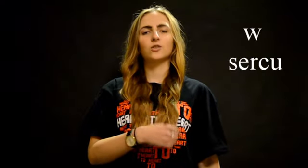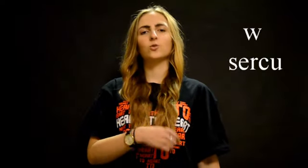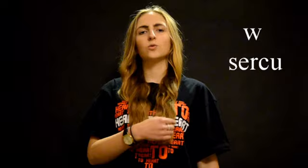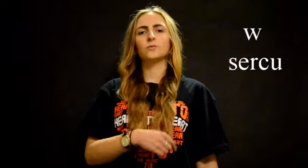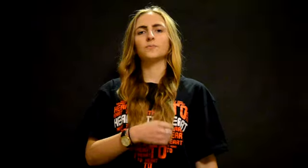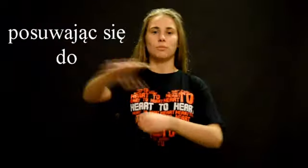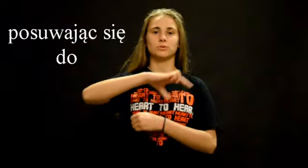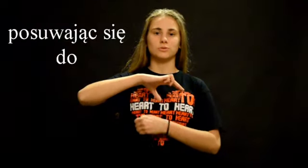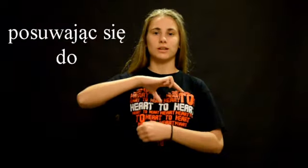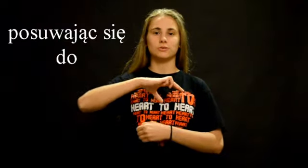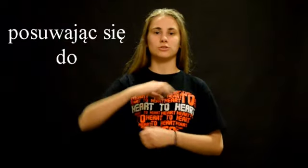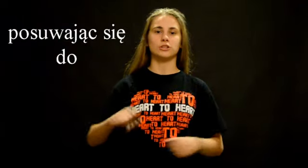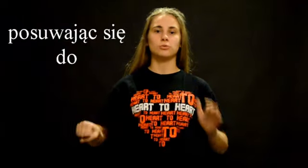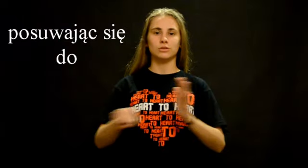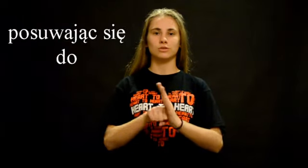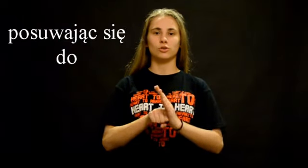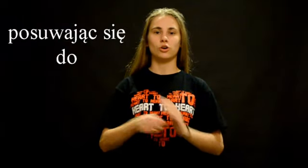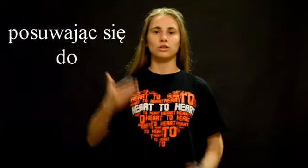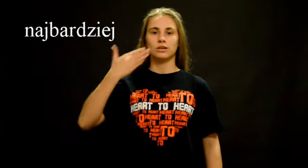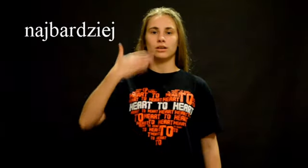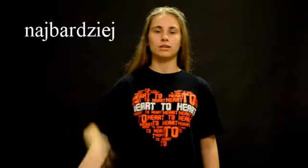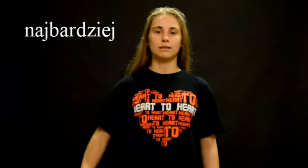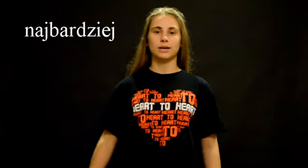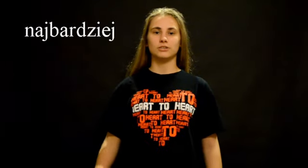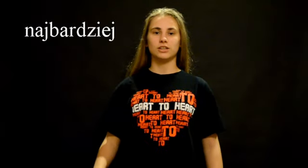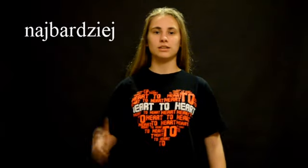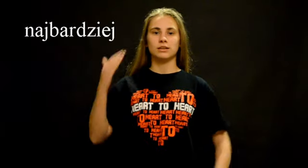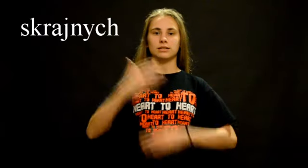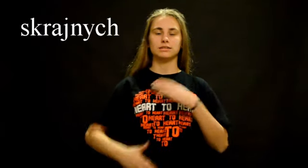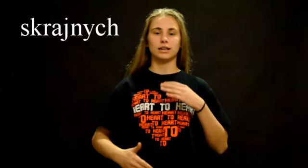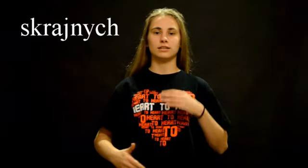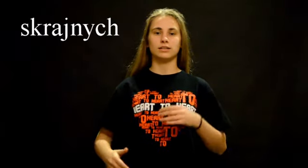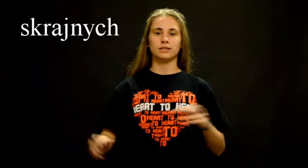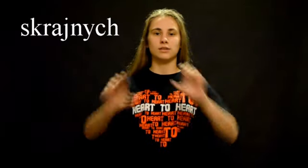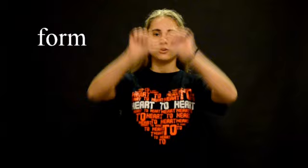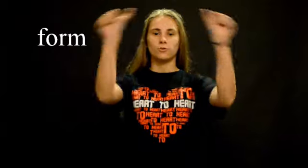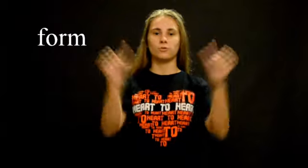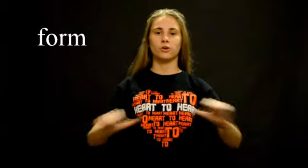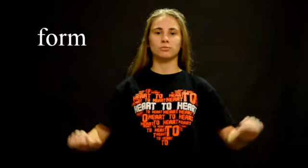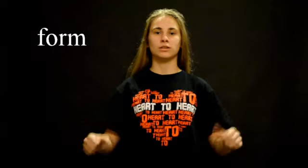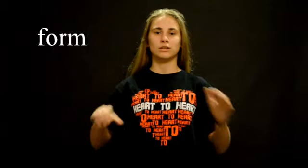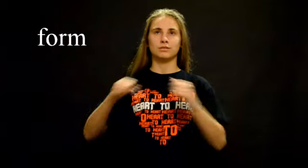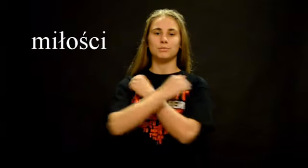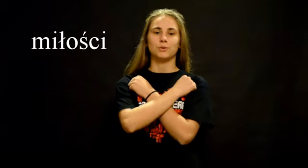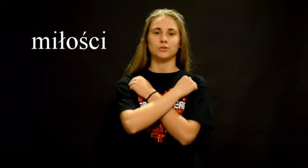puls, wiesz, że życie to cud. Nikt nie chce sam być. Dusz już czterech ścian i będę tak był, aż skruszę serca